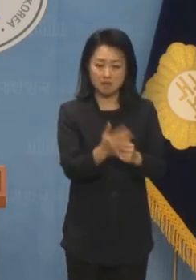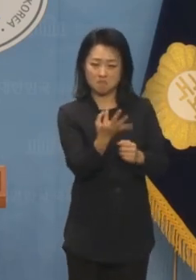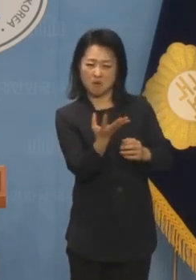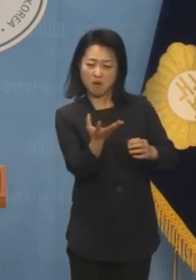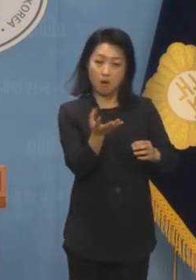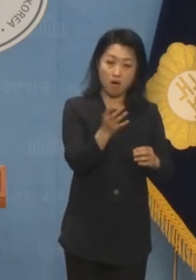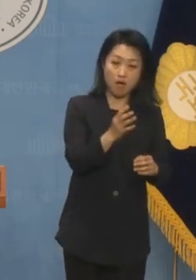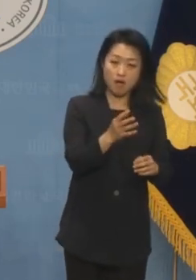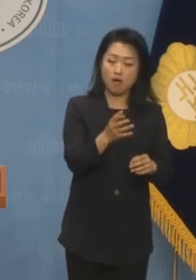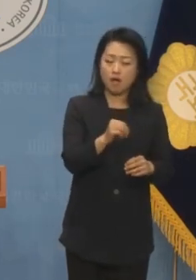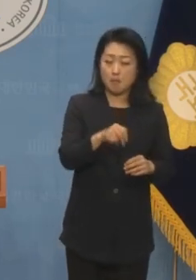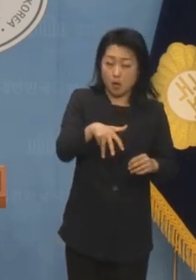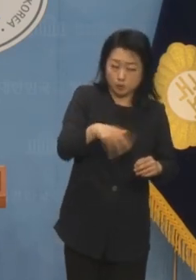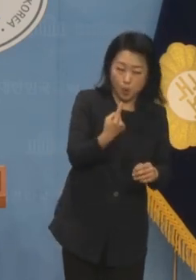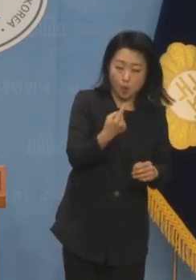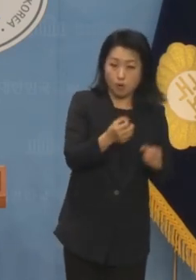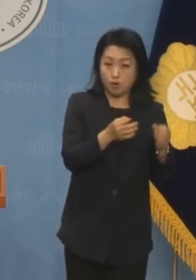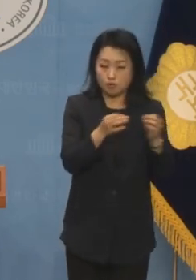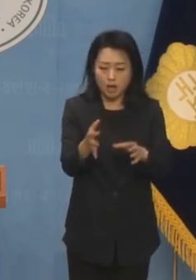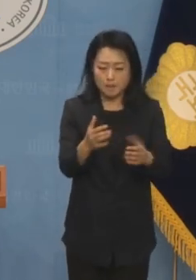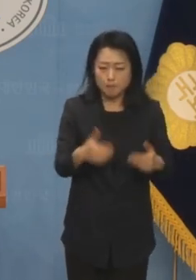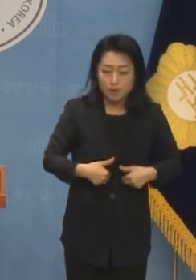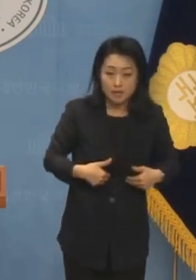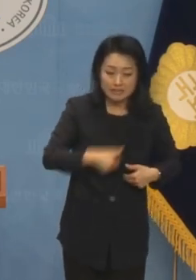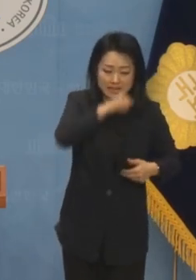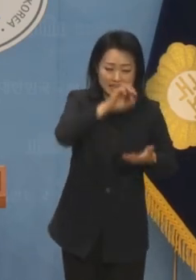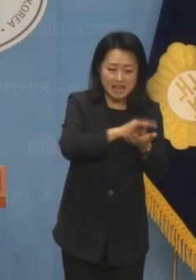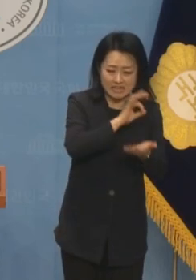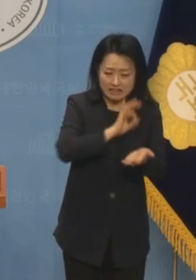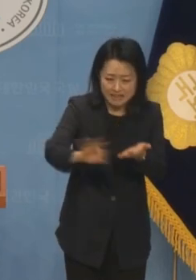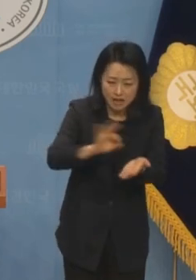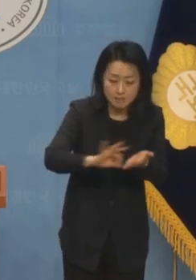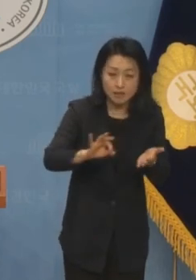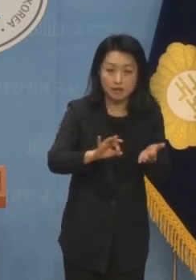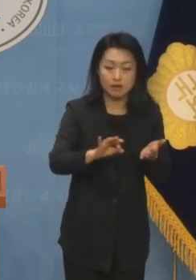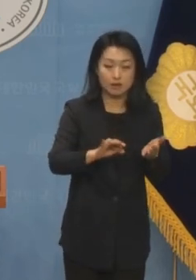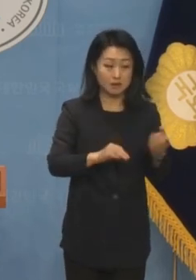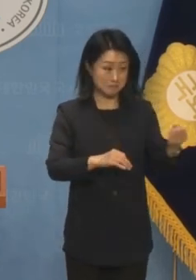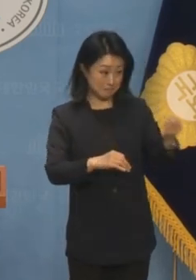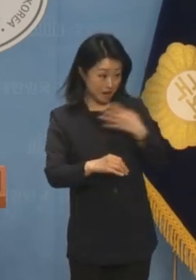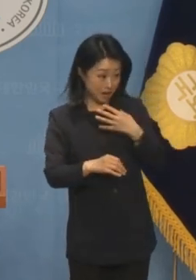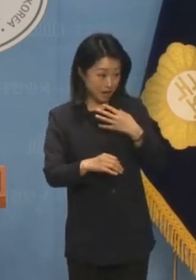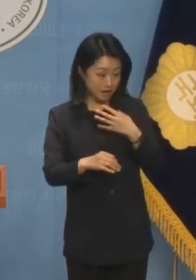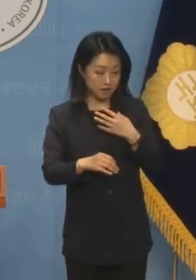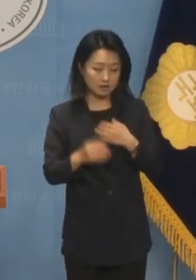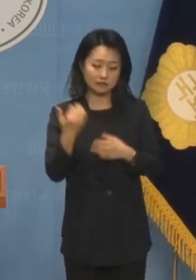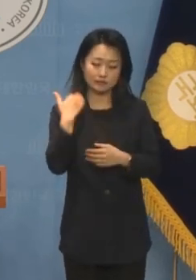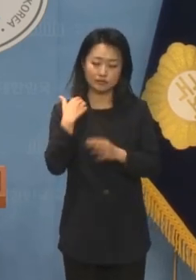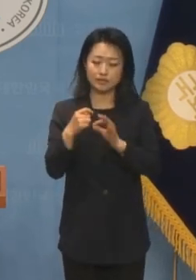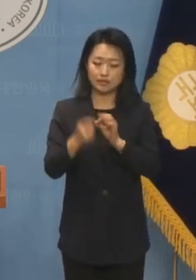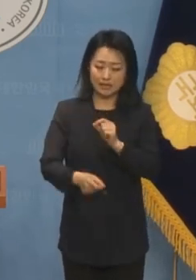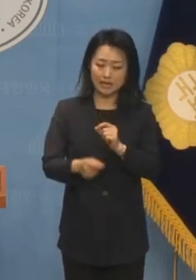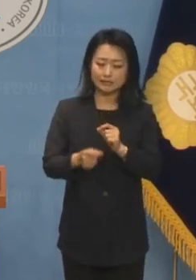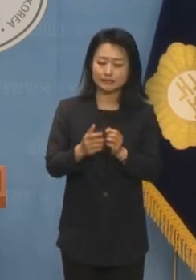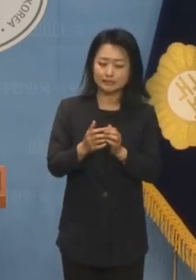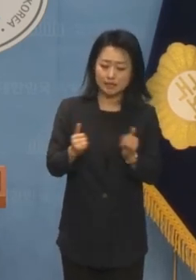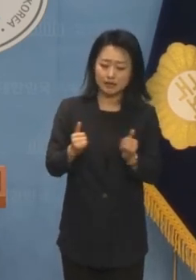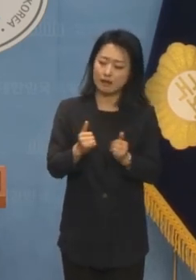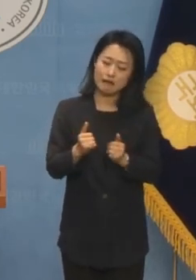것처럼 호도하는 것은 전세 사기 피해자를 더욱 벼랑 끝으로 내모는 것입니다.